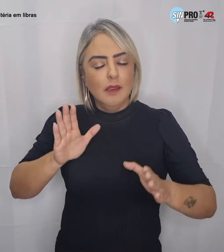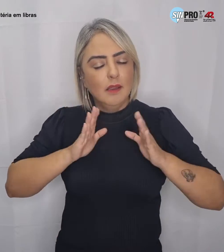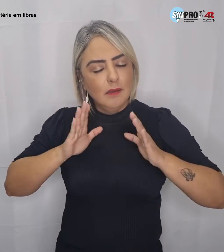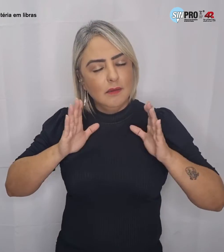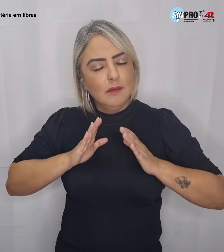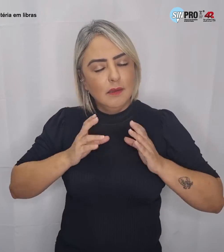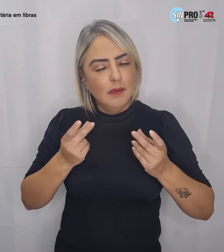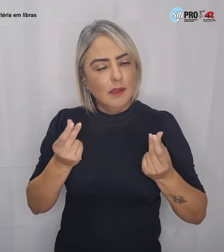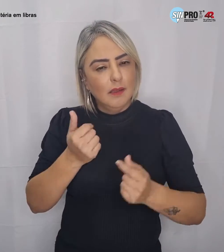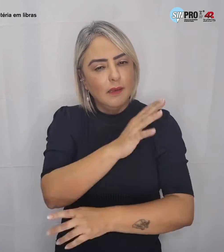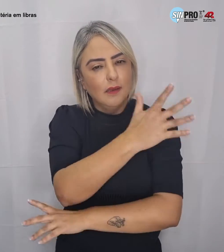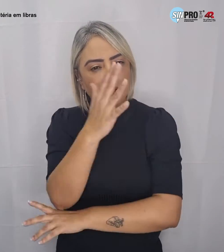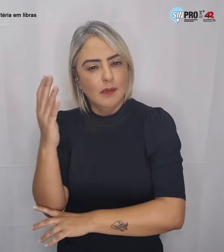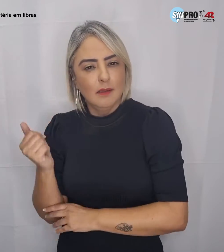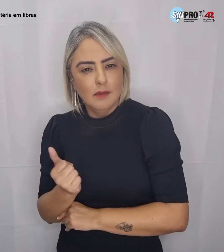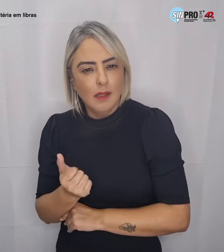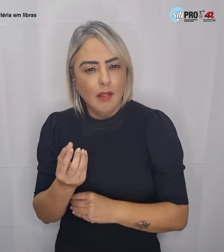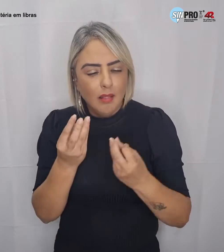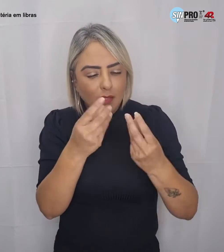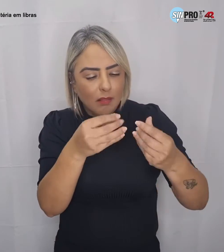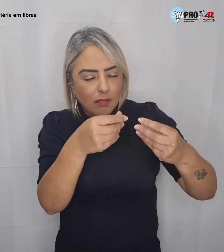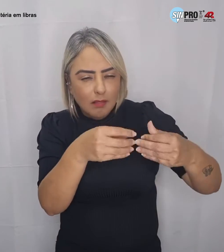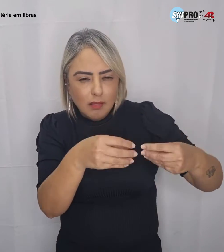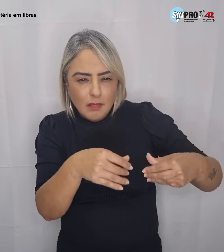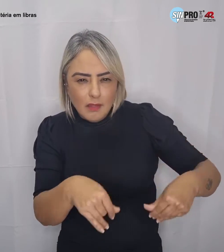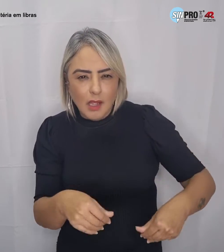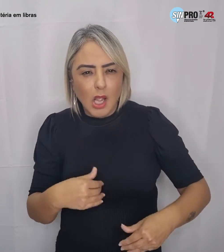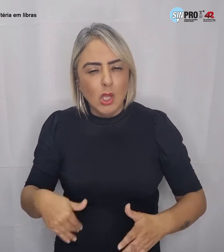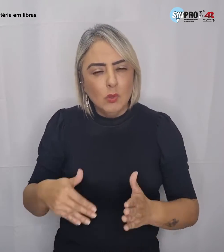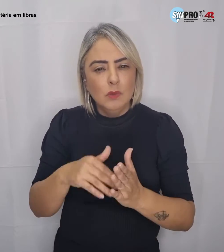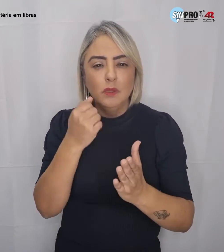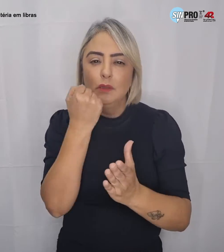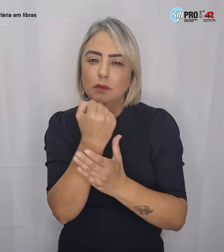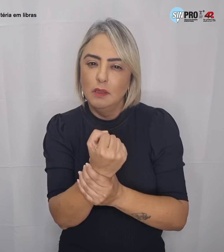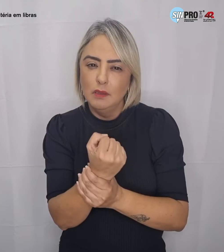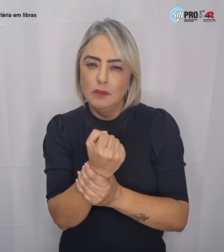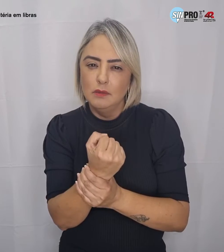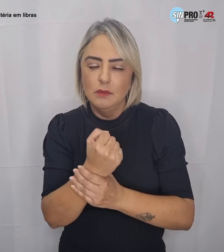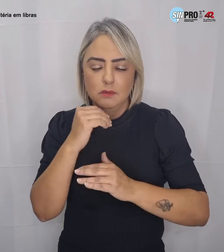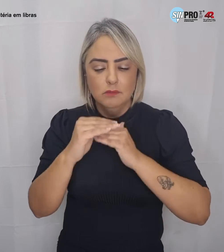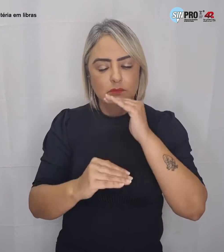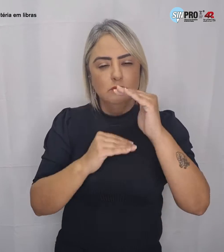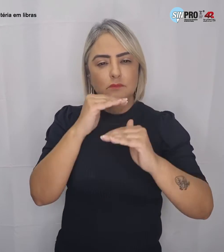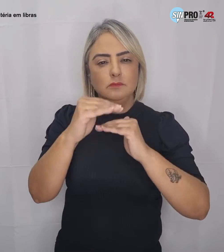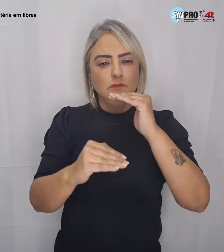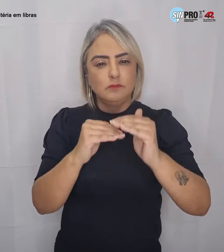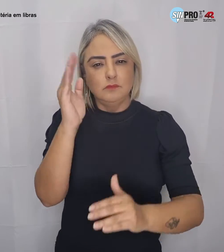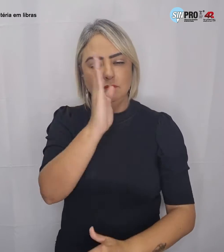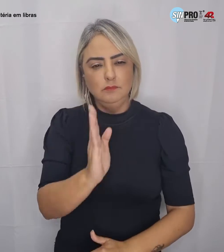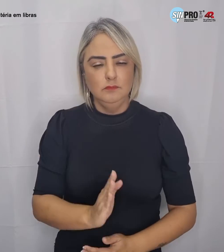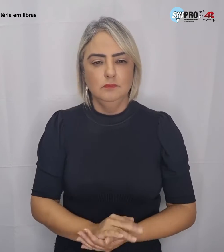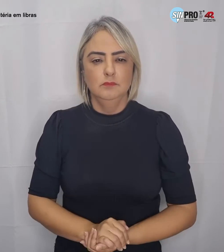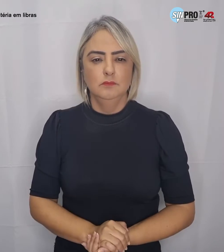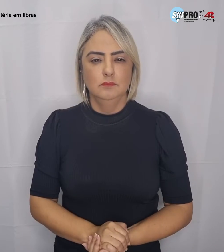riquezas naturais, a dilapidação de tudo o que é garantia do desenvolvimento do Brasil.